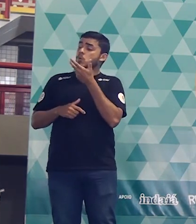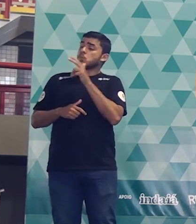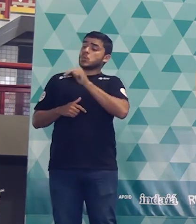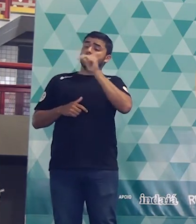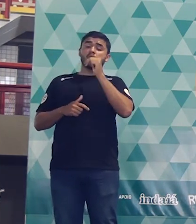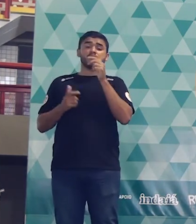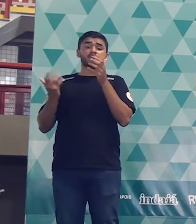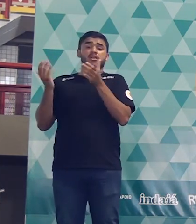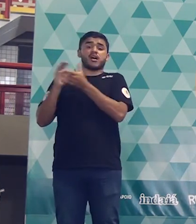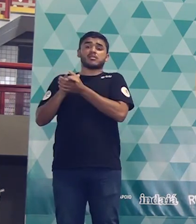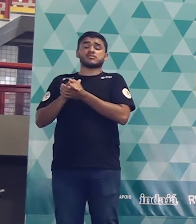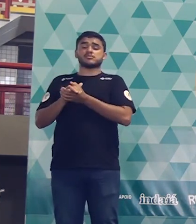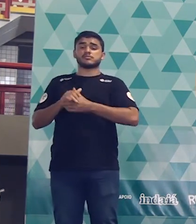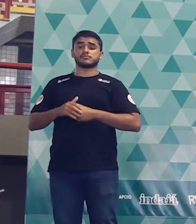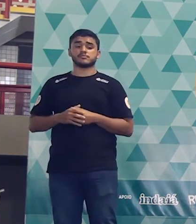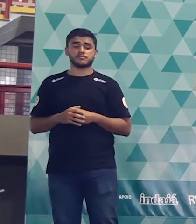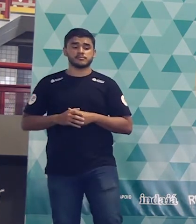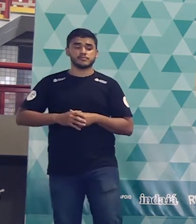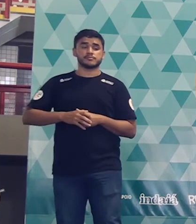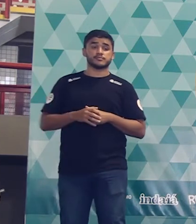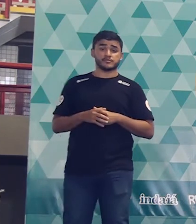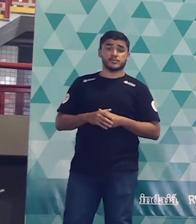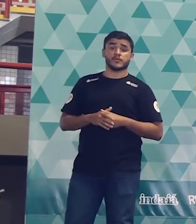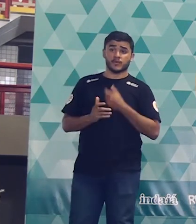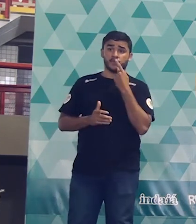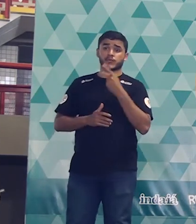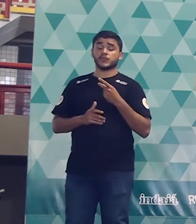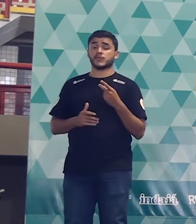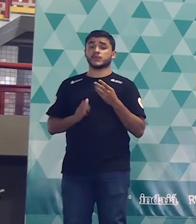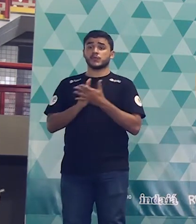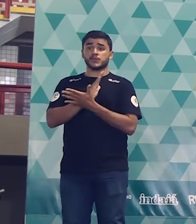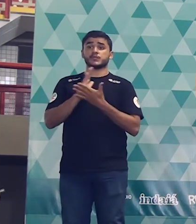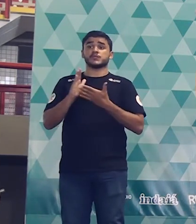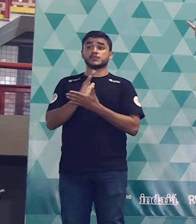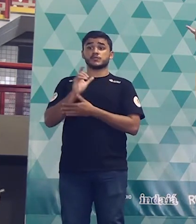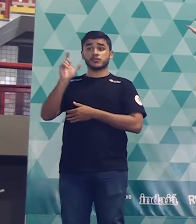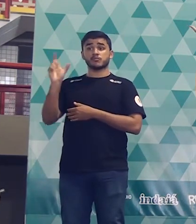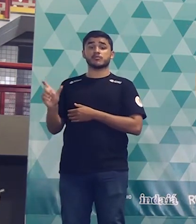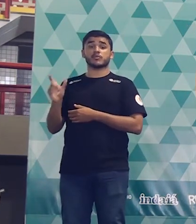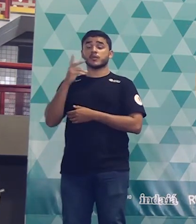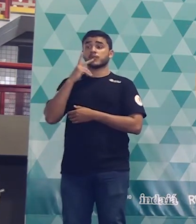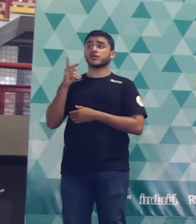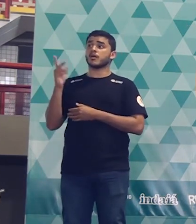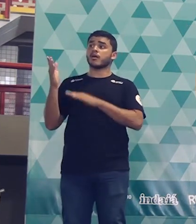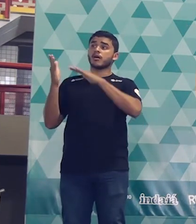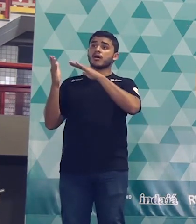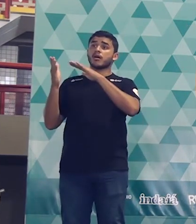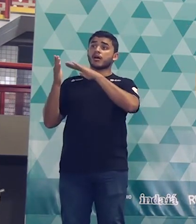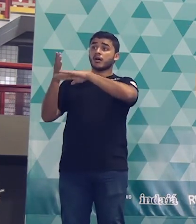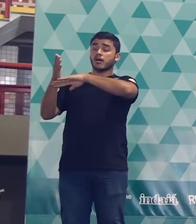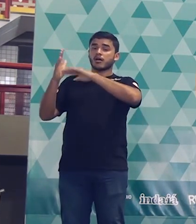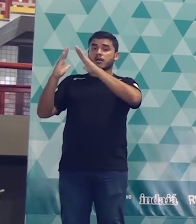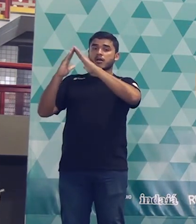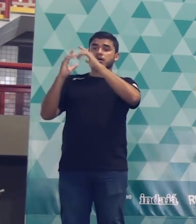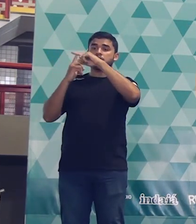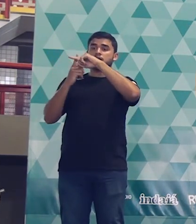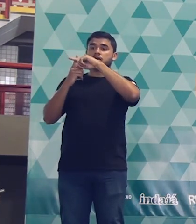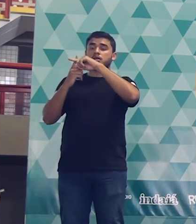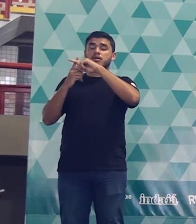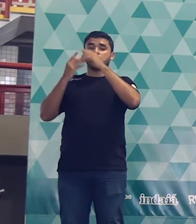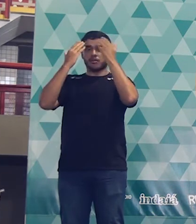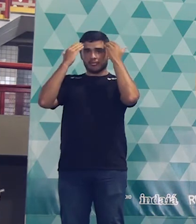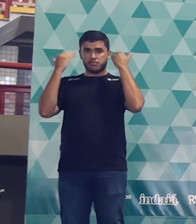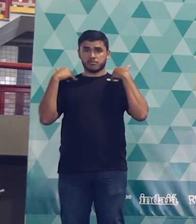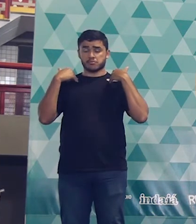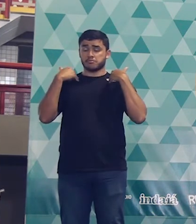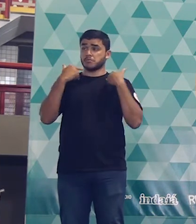não quis ou não conseguiu casar. O pessoal fala, né? Mas lá no convento, ninguém vai falar porque uma freira não pode casar mesmo.